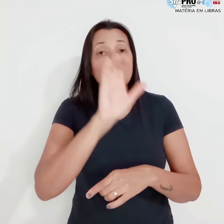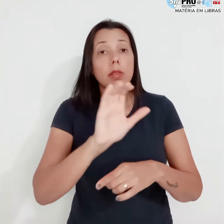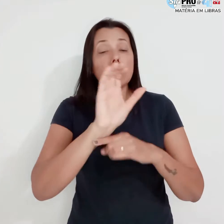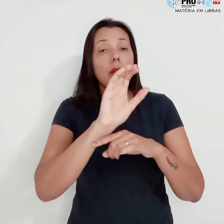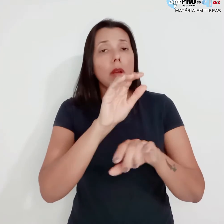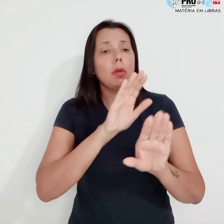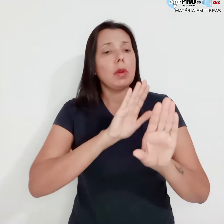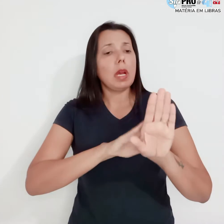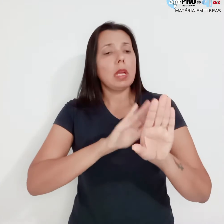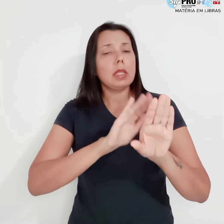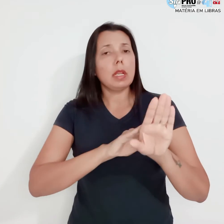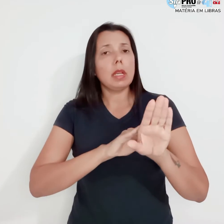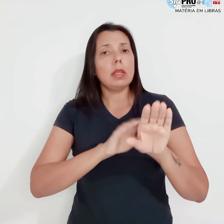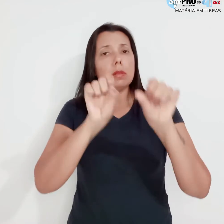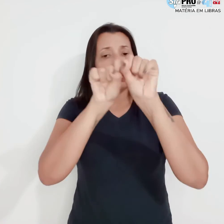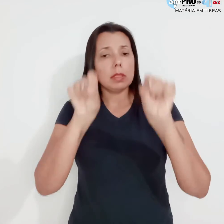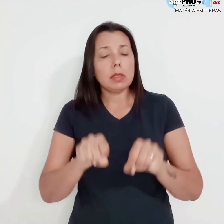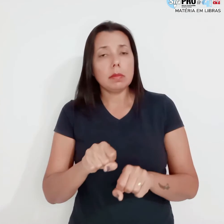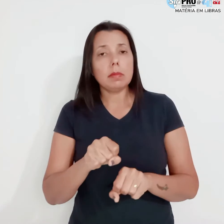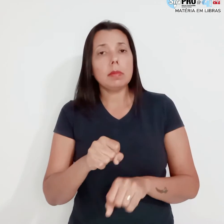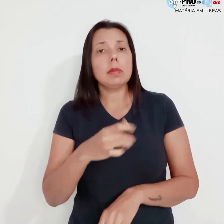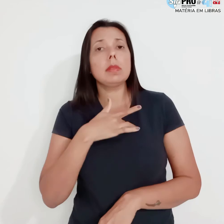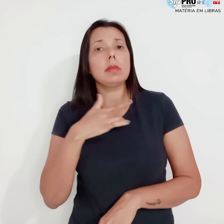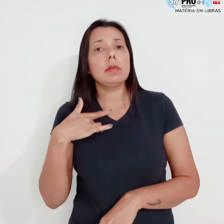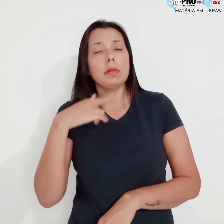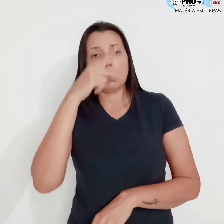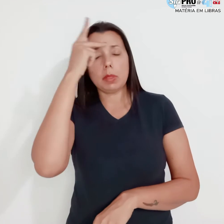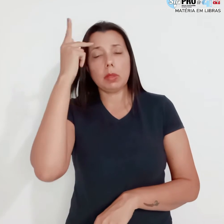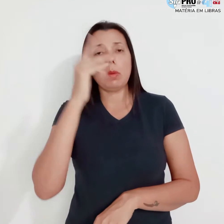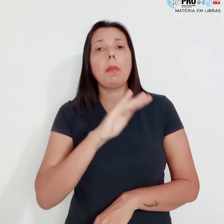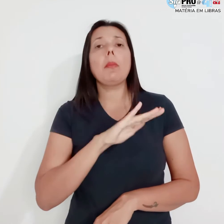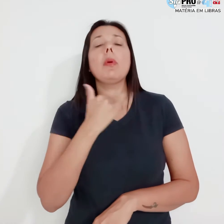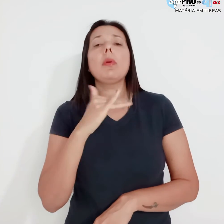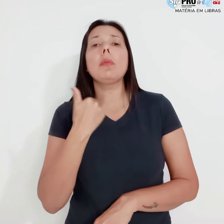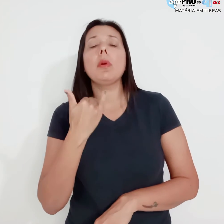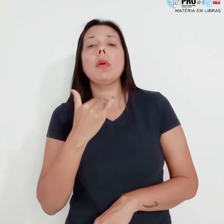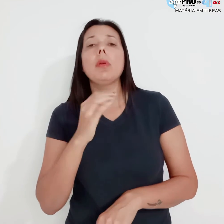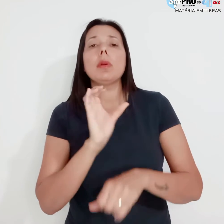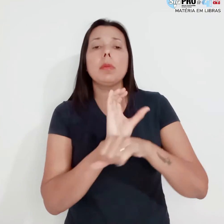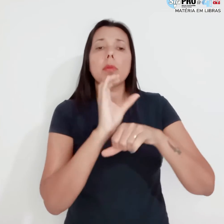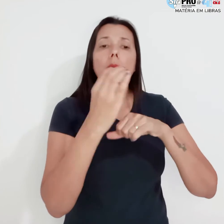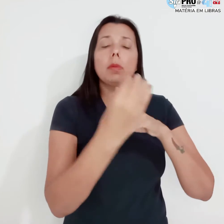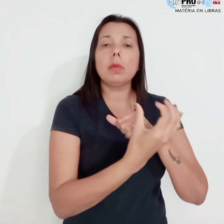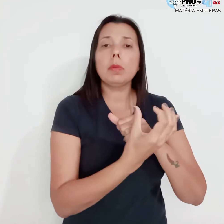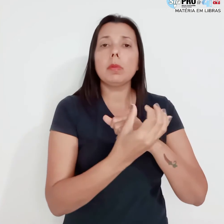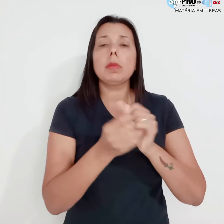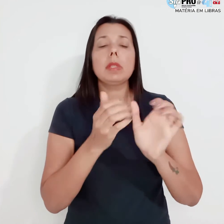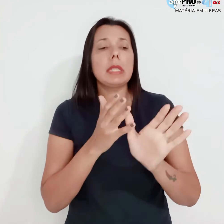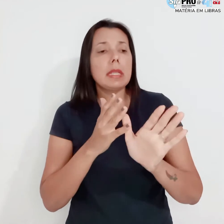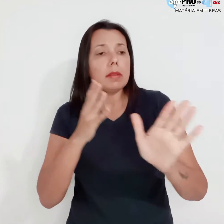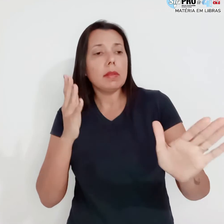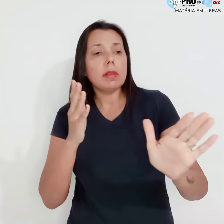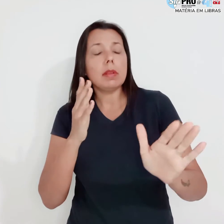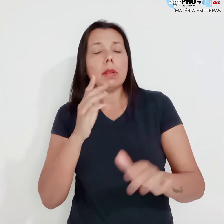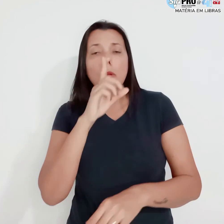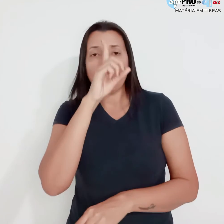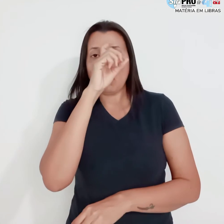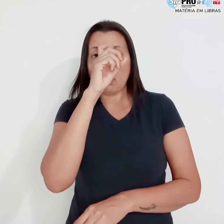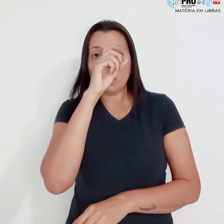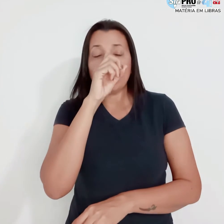o colapso do sistema de saúde, há pessoas morrendo de Covid-19 nas filas dos hospitais, sem